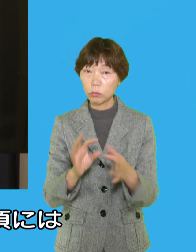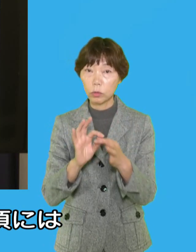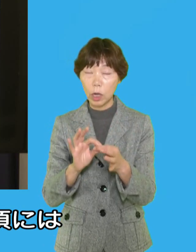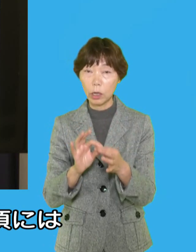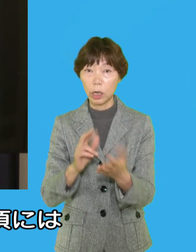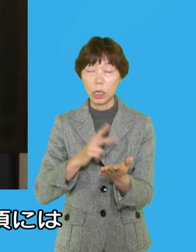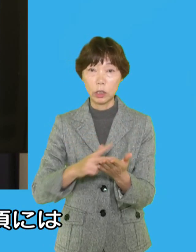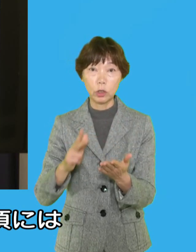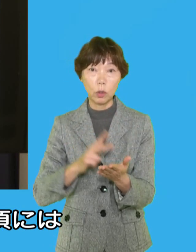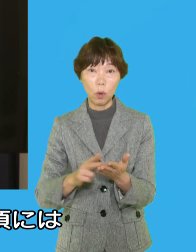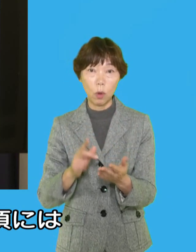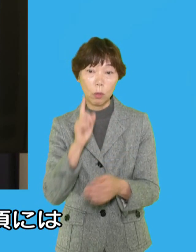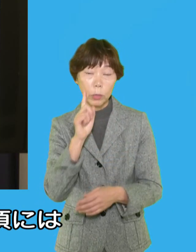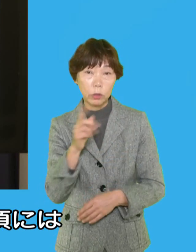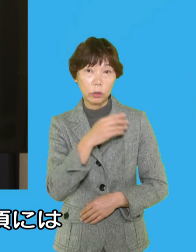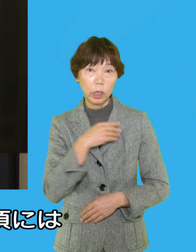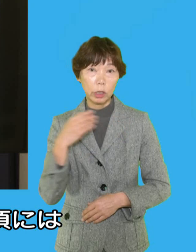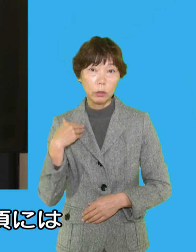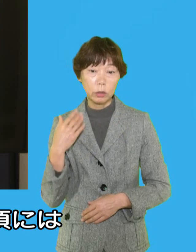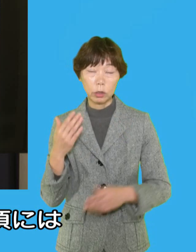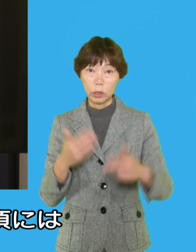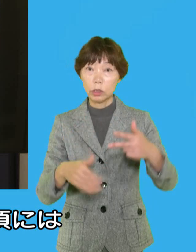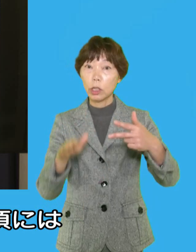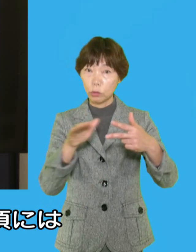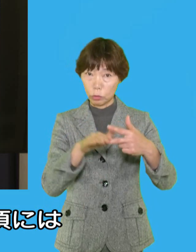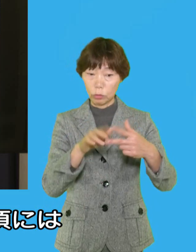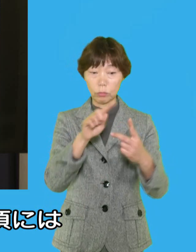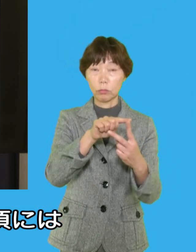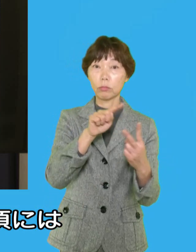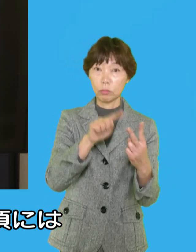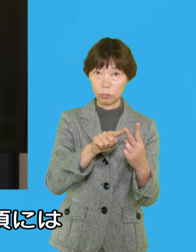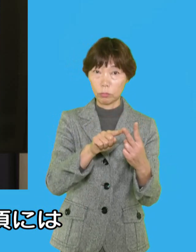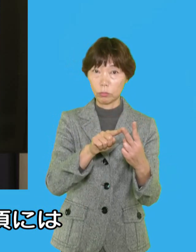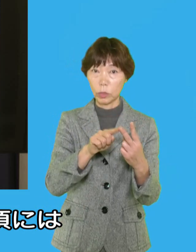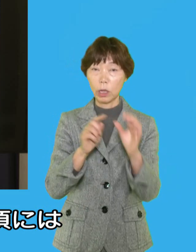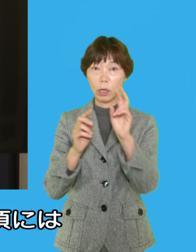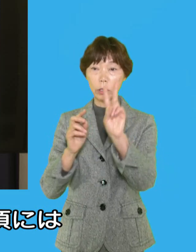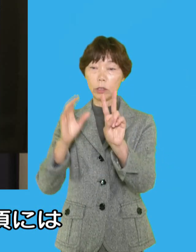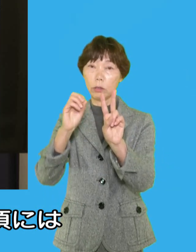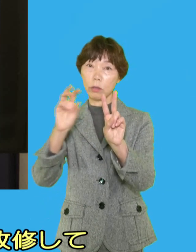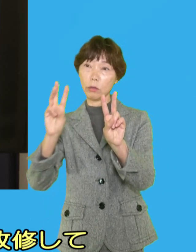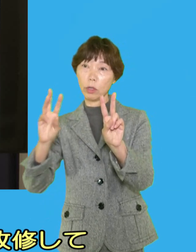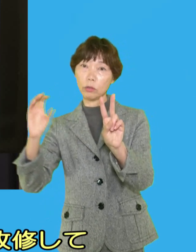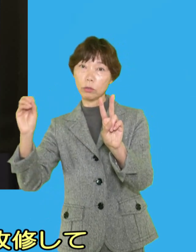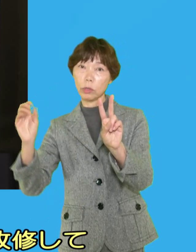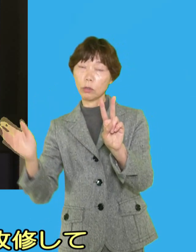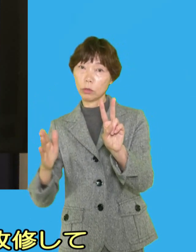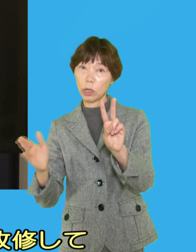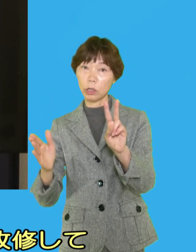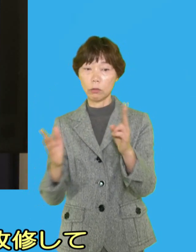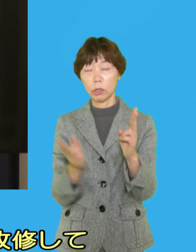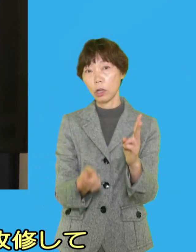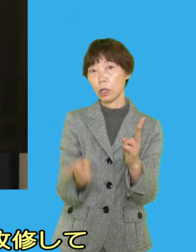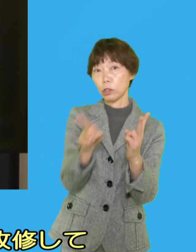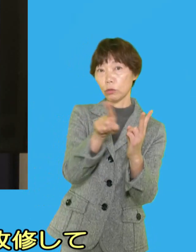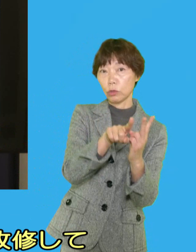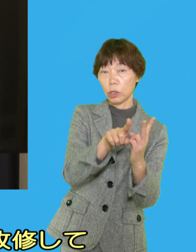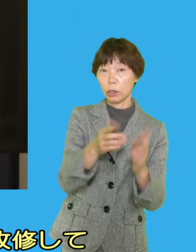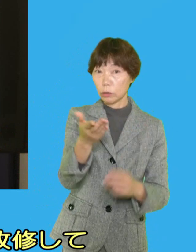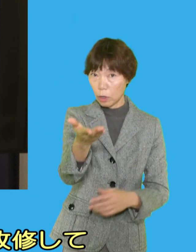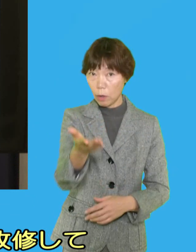能の2施設、さらに30年の頃には追加になるんですか。 うん、